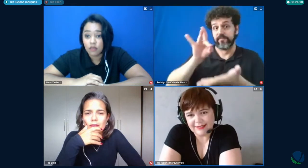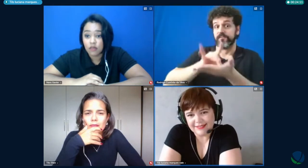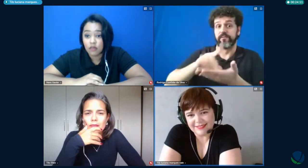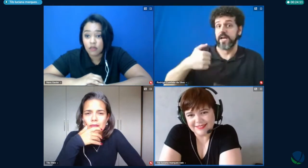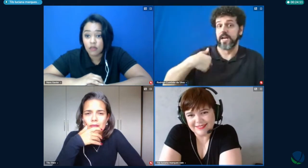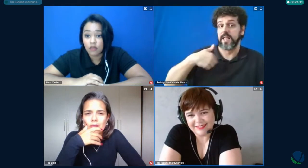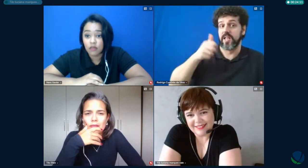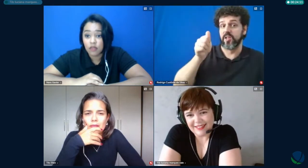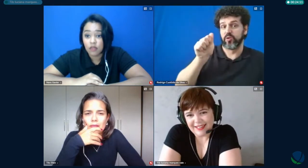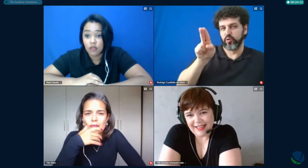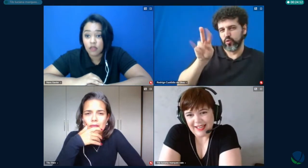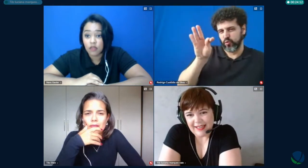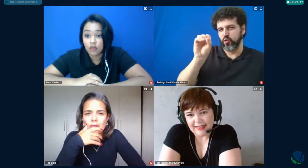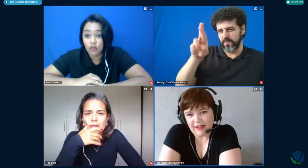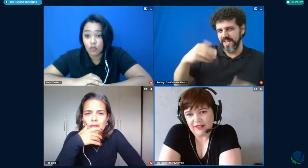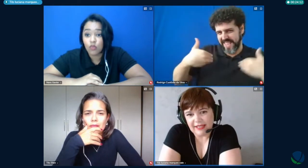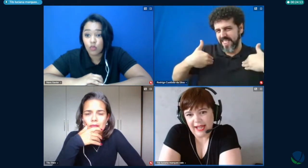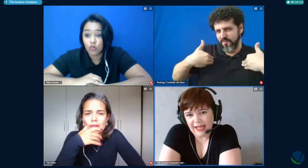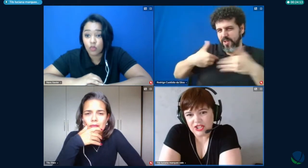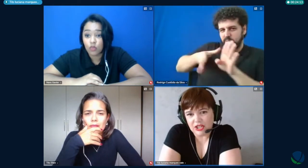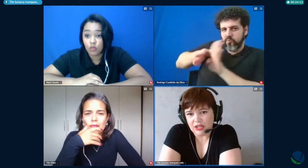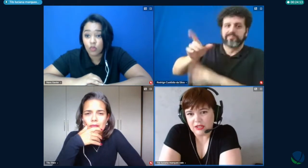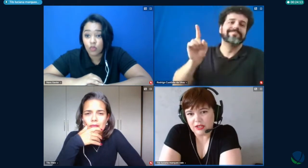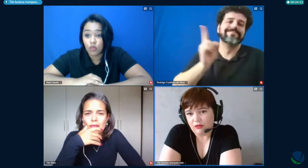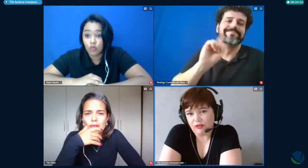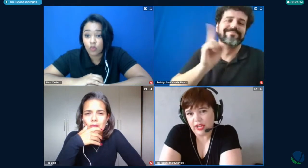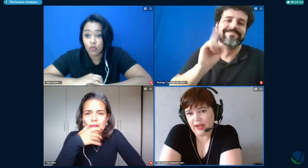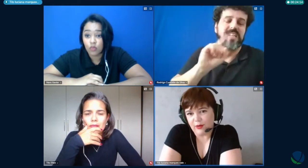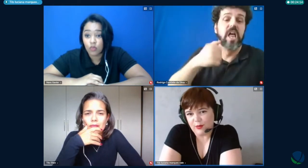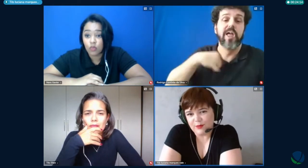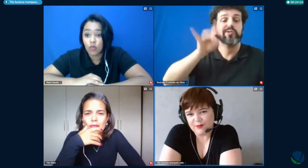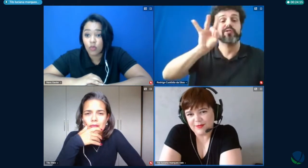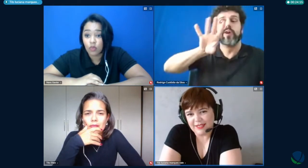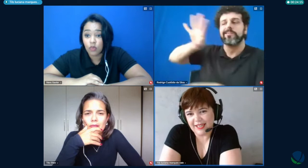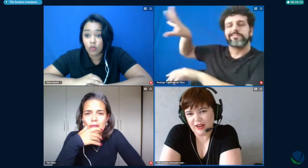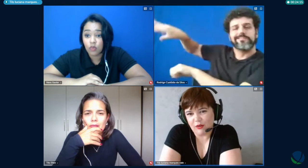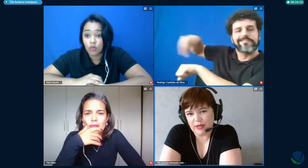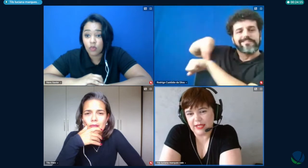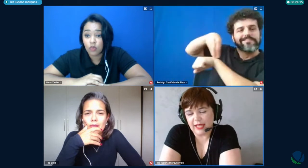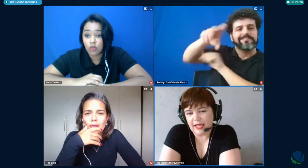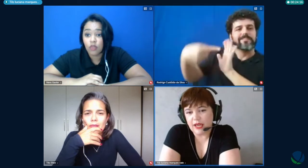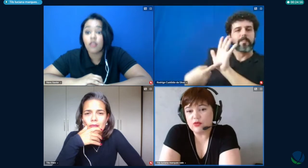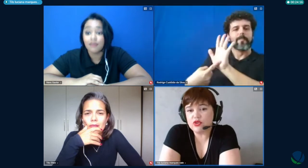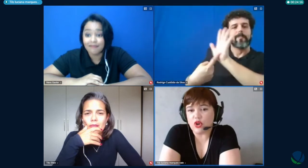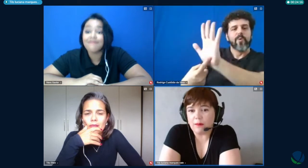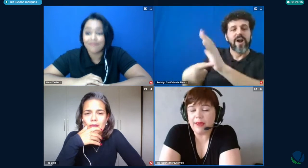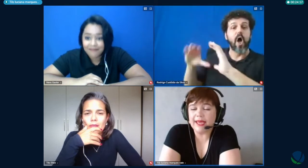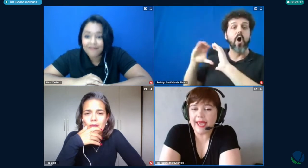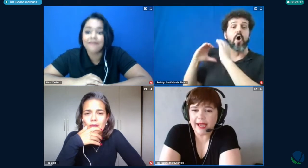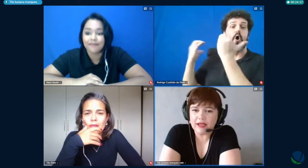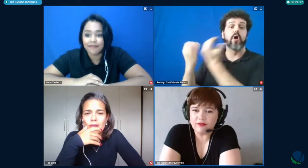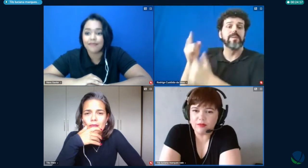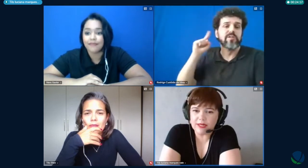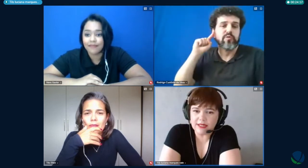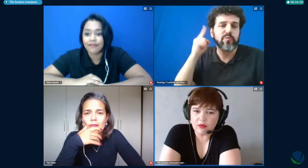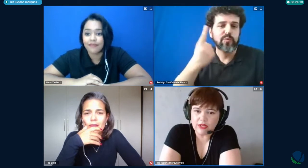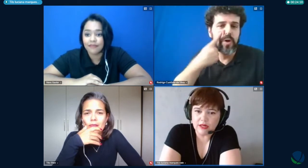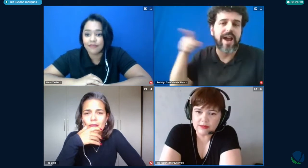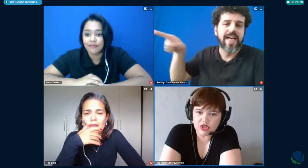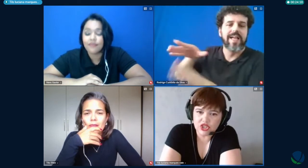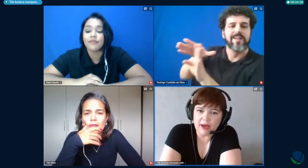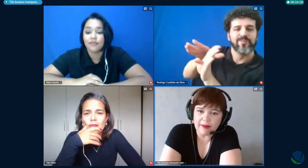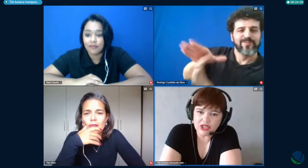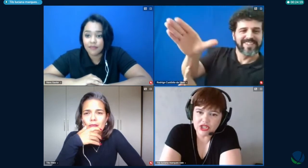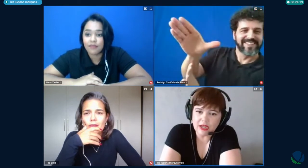surdo-cegueira. Na verdade, não fui eu que recomendei. Eu só peguei a informação